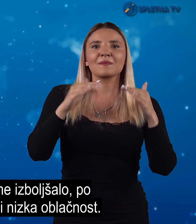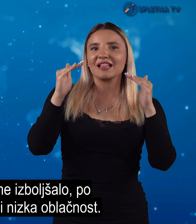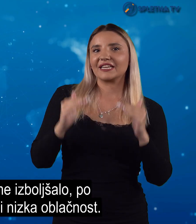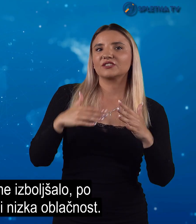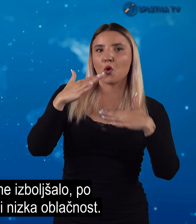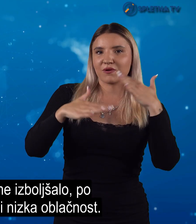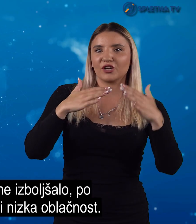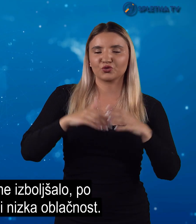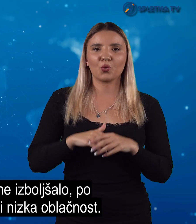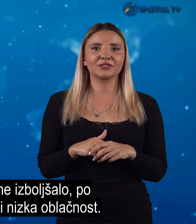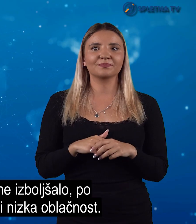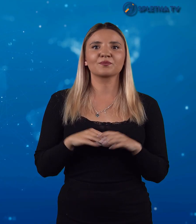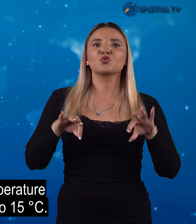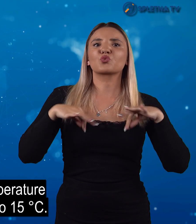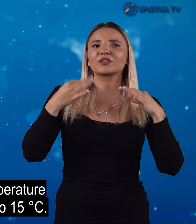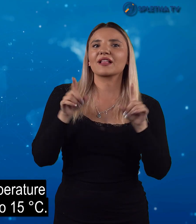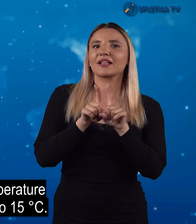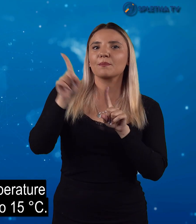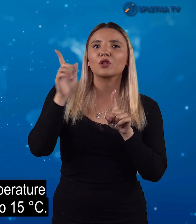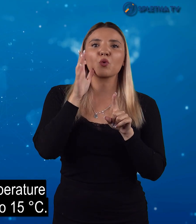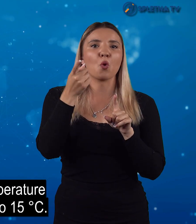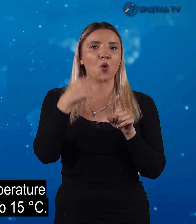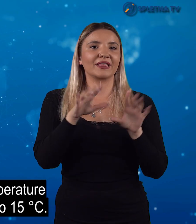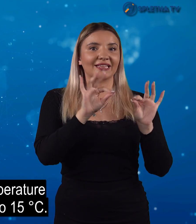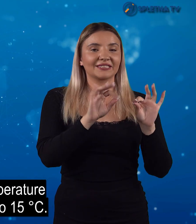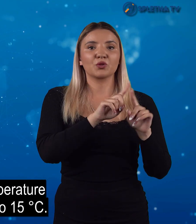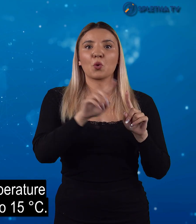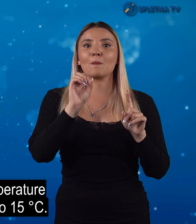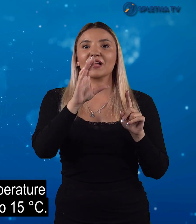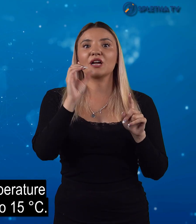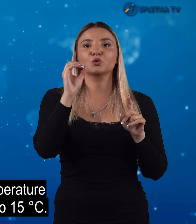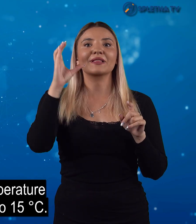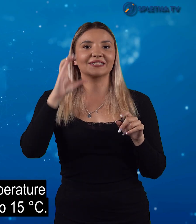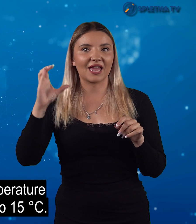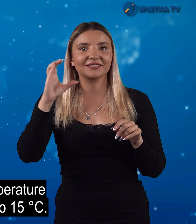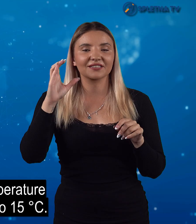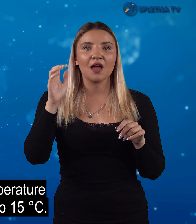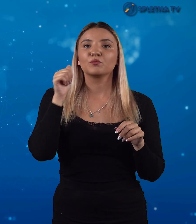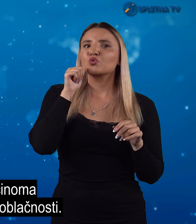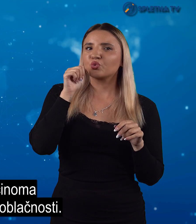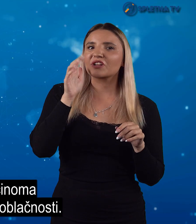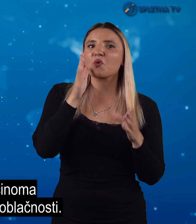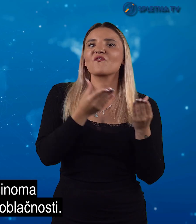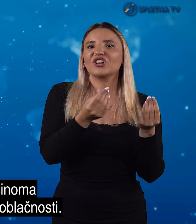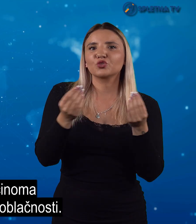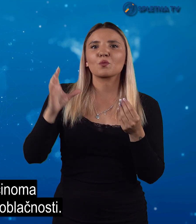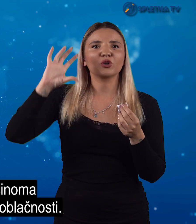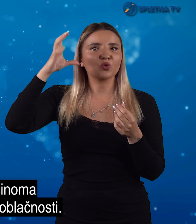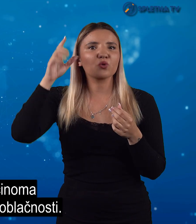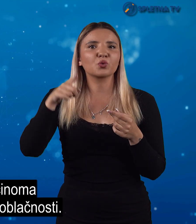nizka oblačnost. Jutranje temperature bodo od 10 do 15 stopinj. Jutri bo večinoma sončno